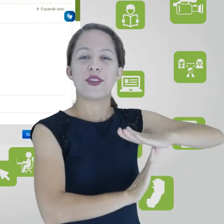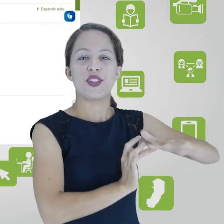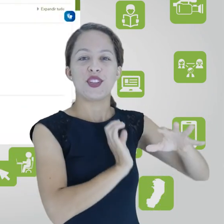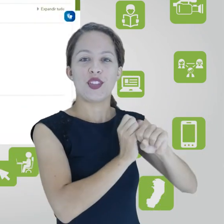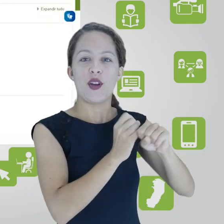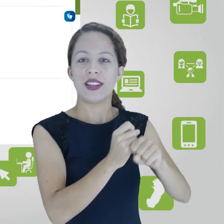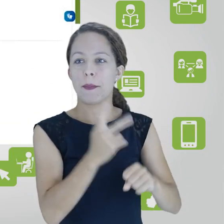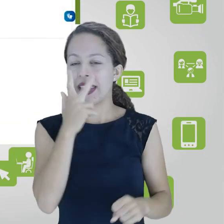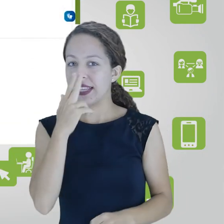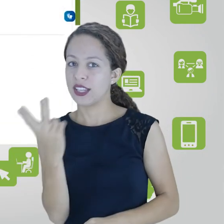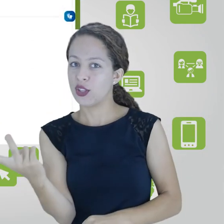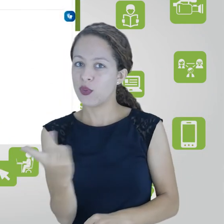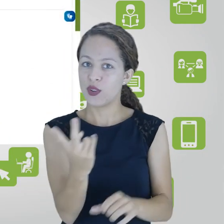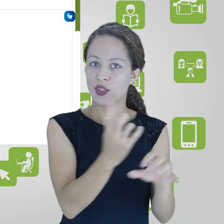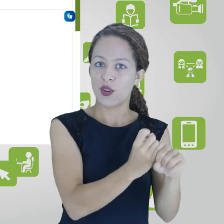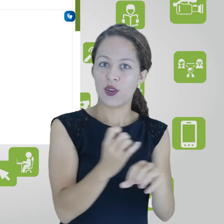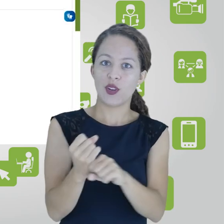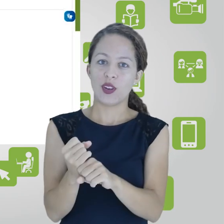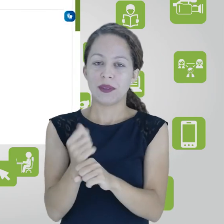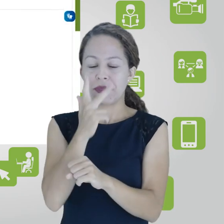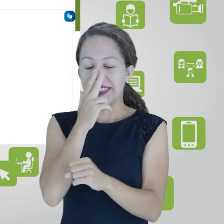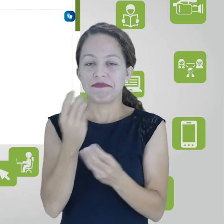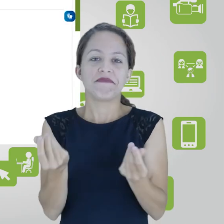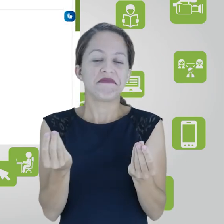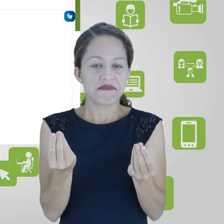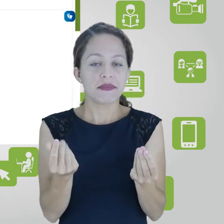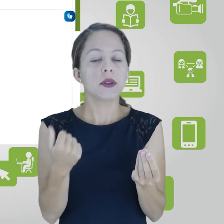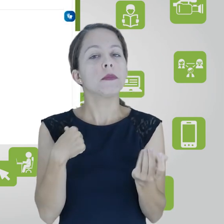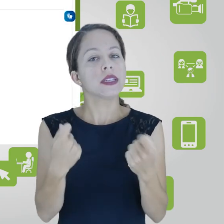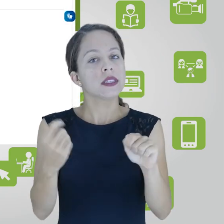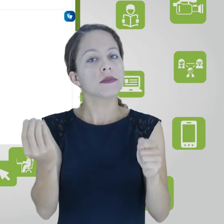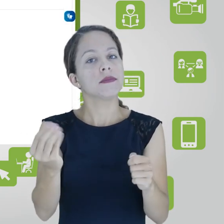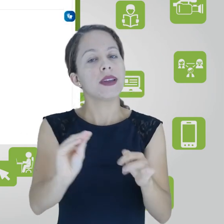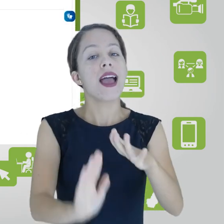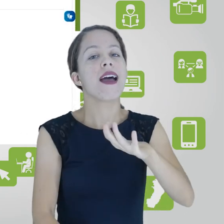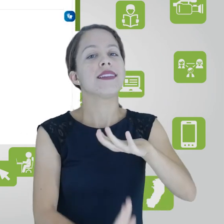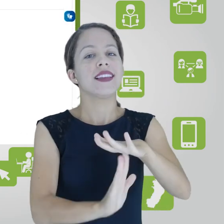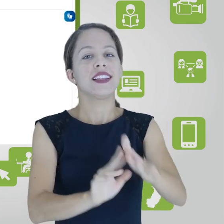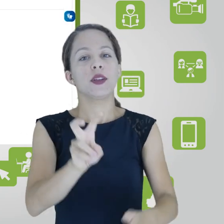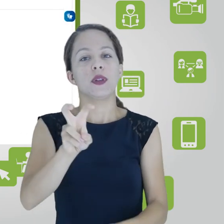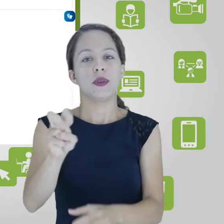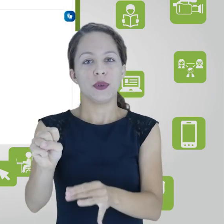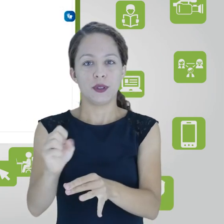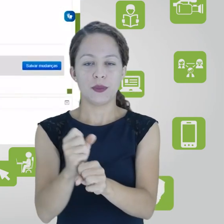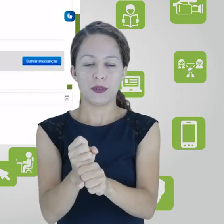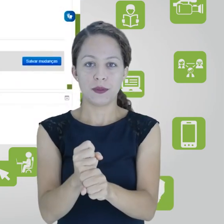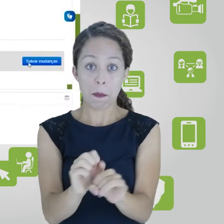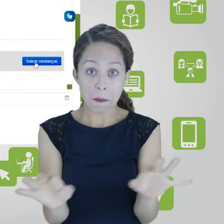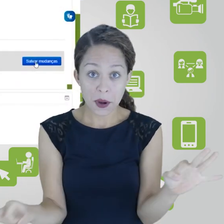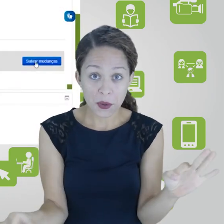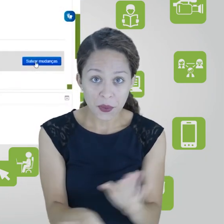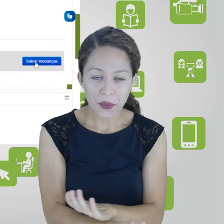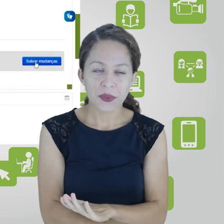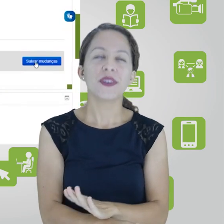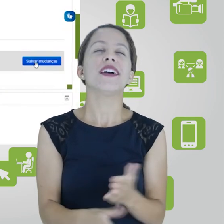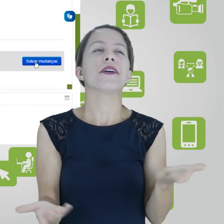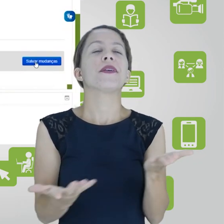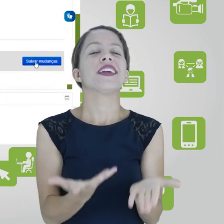nota, mas eu esqueci de botar a nota. Olha só. Então estava dando 100. Aqui eu tenho que botar 58.